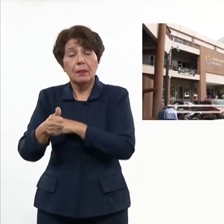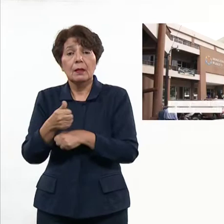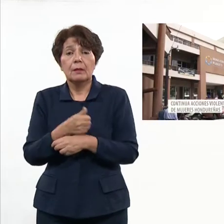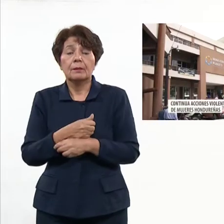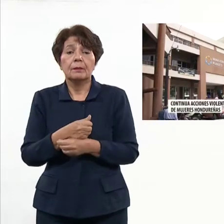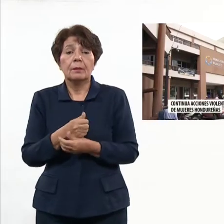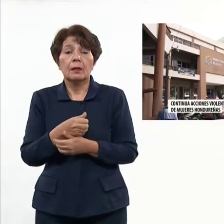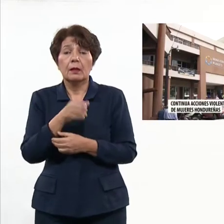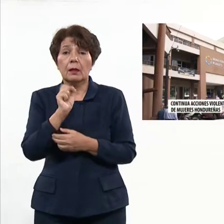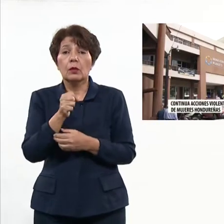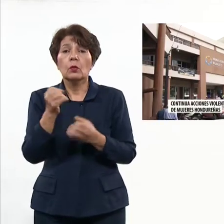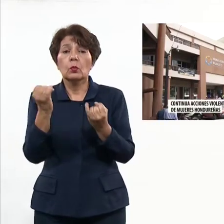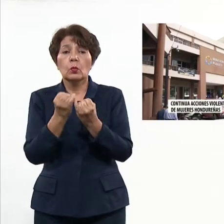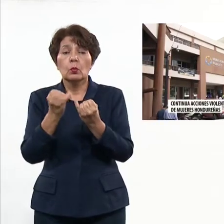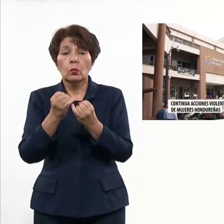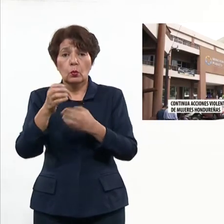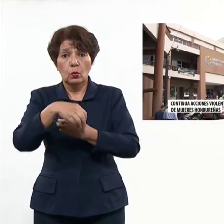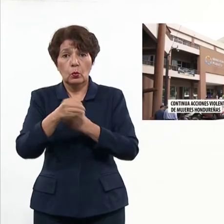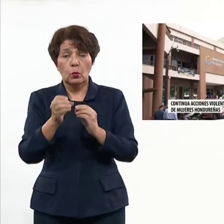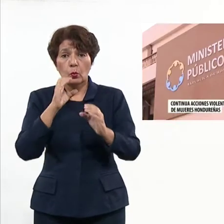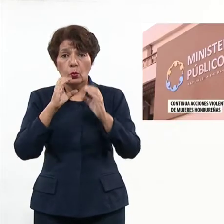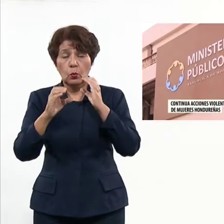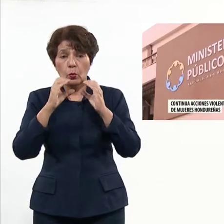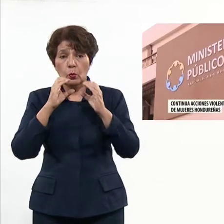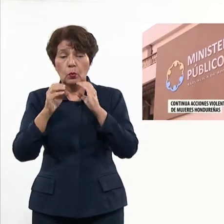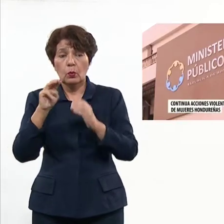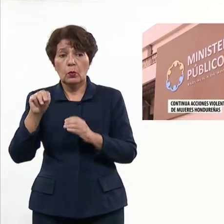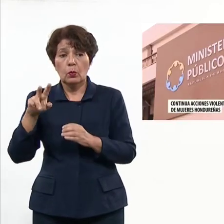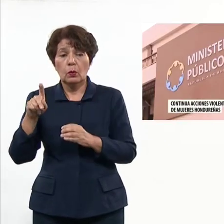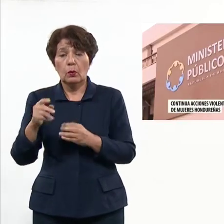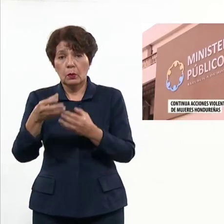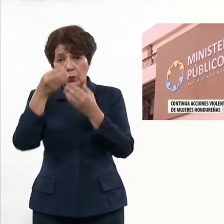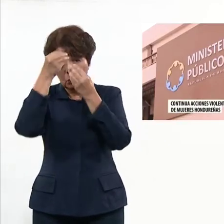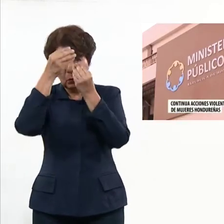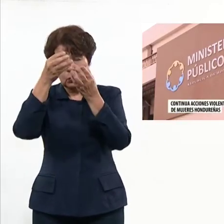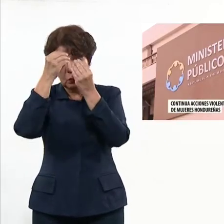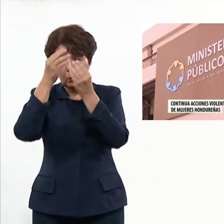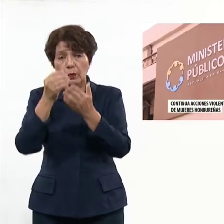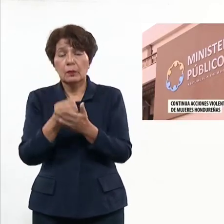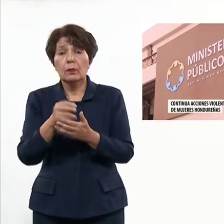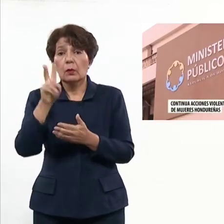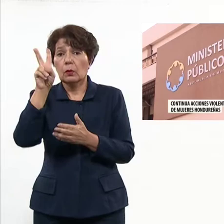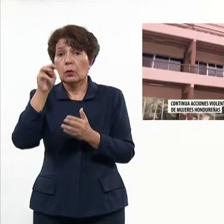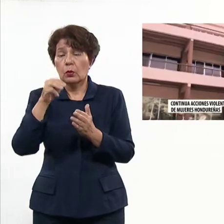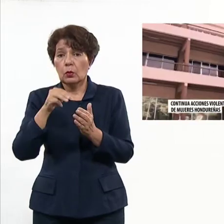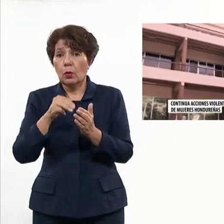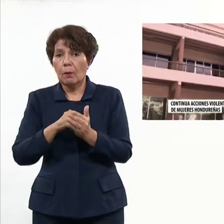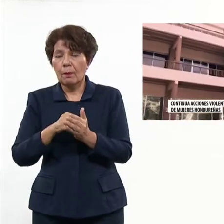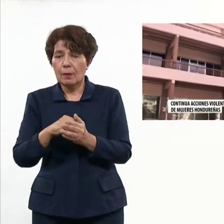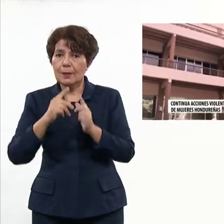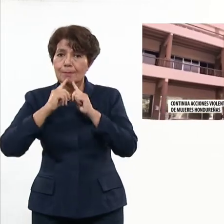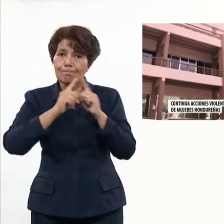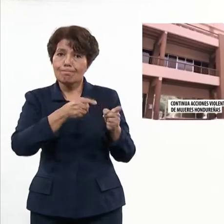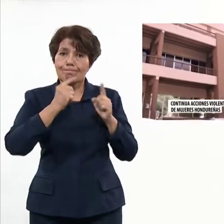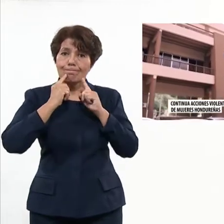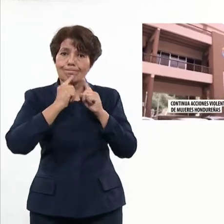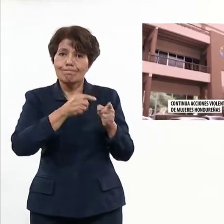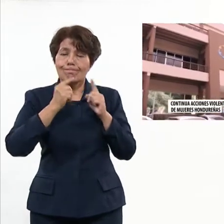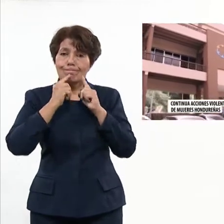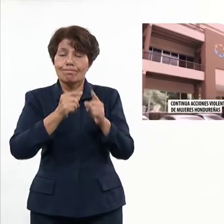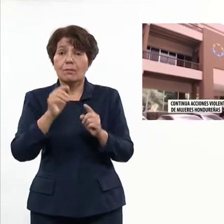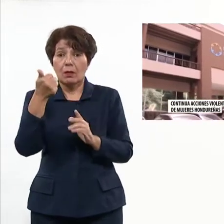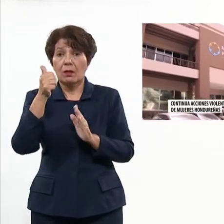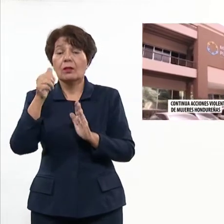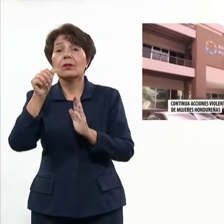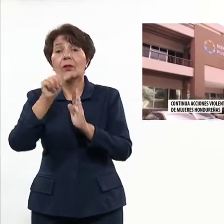por otra parte la oficina de comunicaciones del ministerio público ha manifestado que existen más de 2.000 denuncias interpuestas en los 10